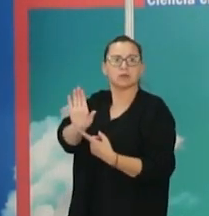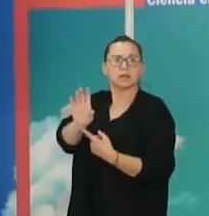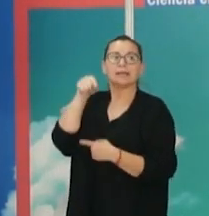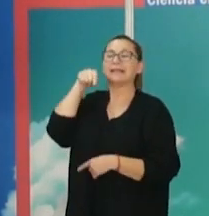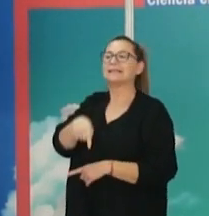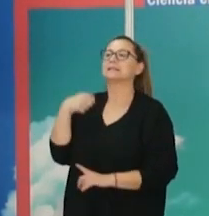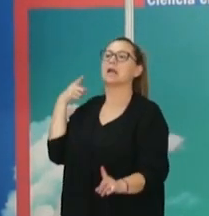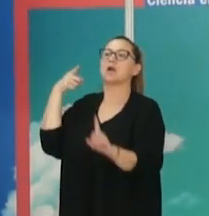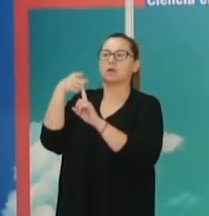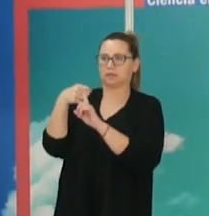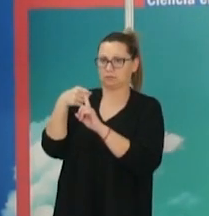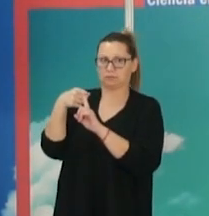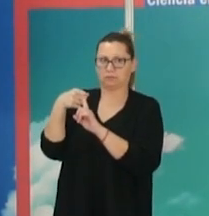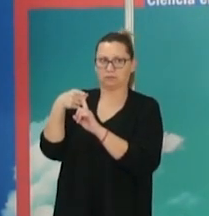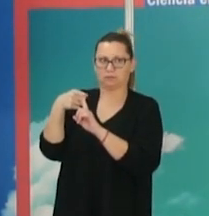de hoy.